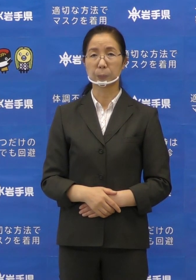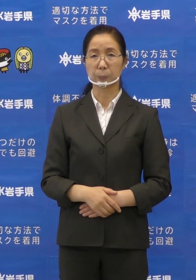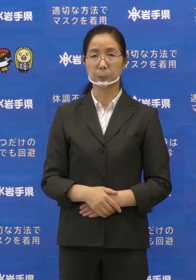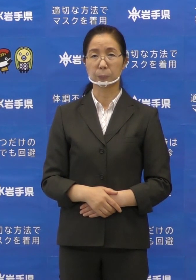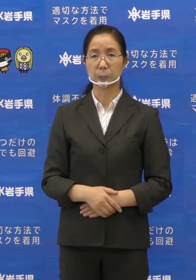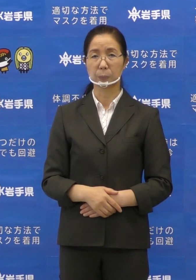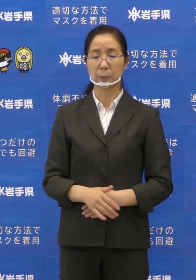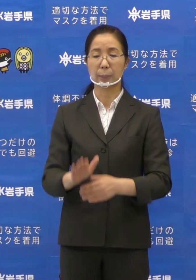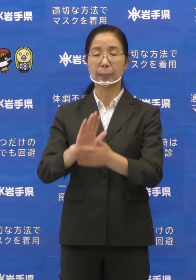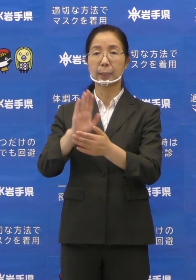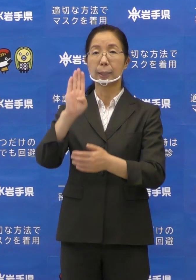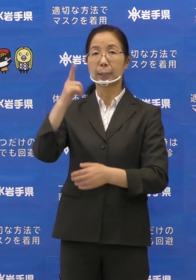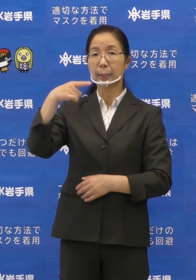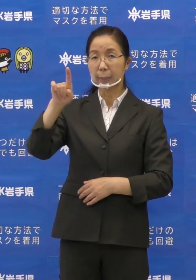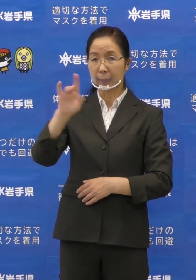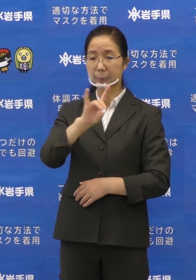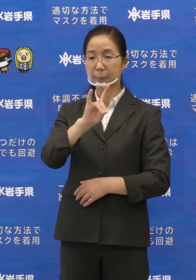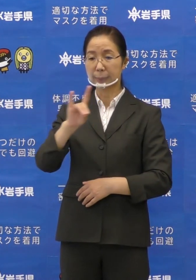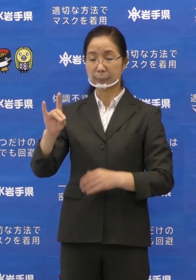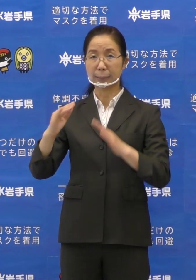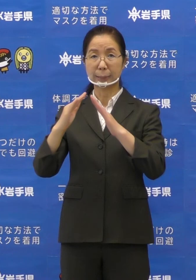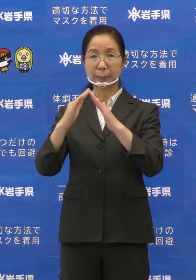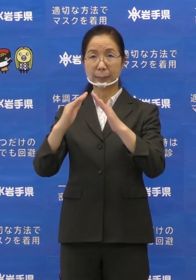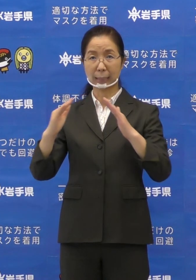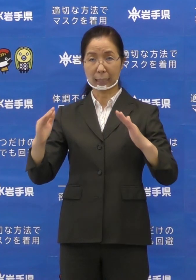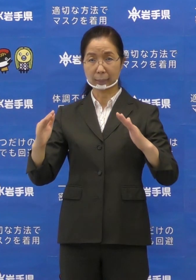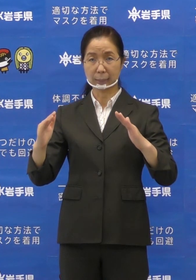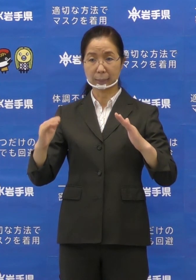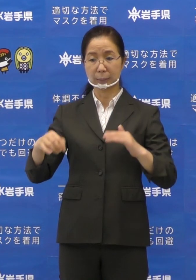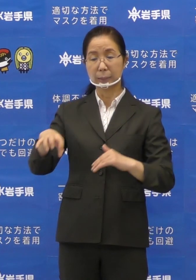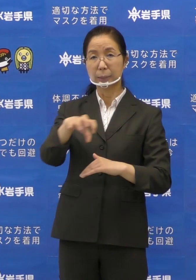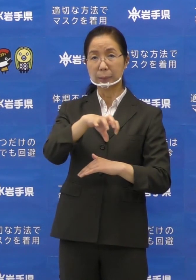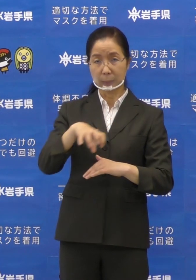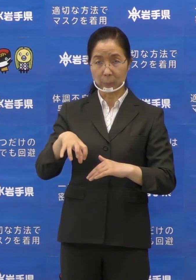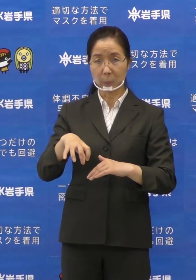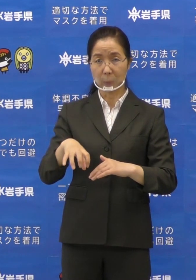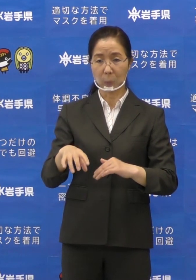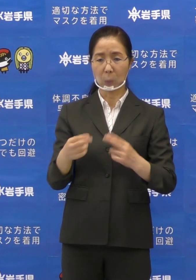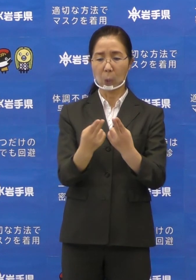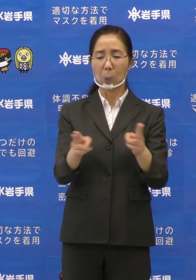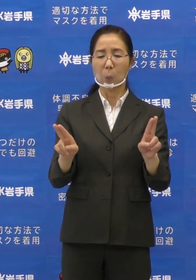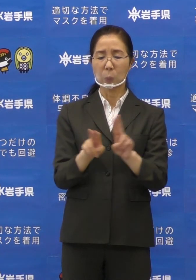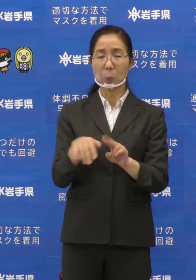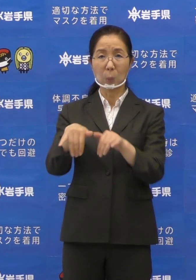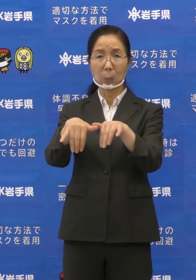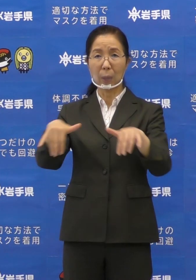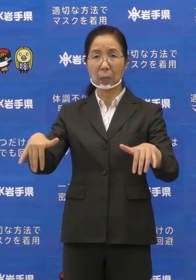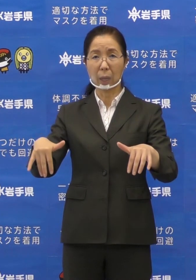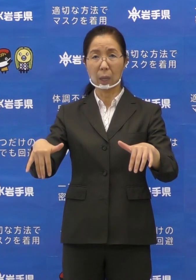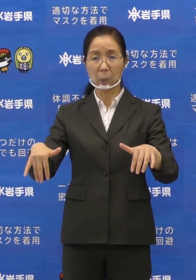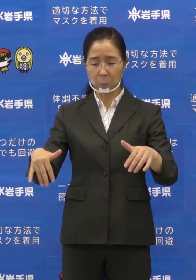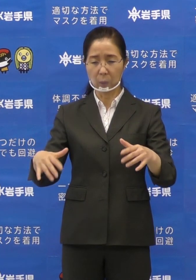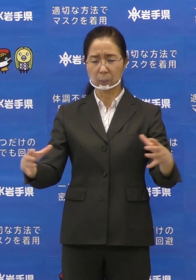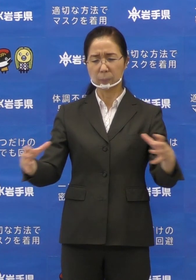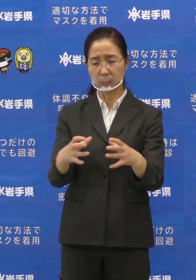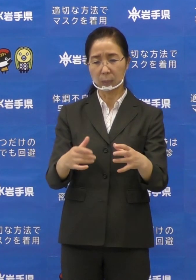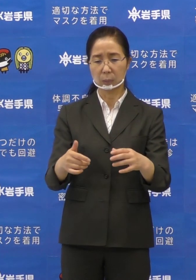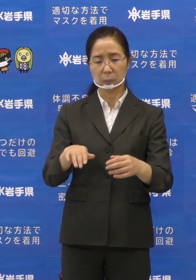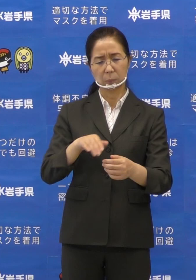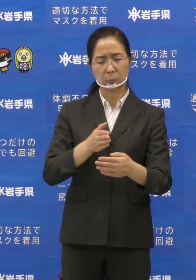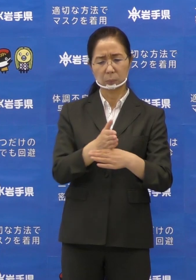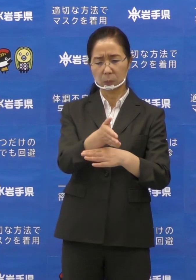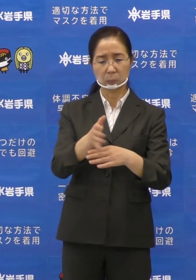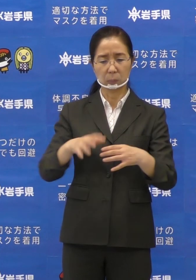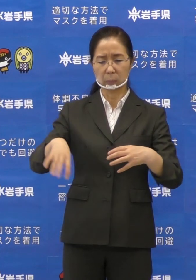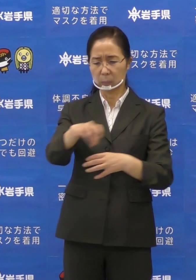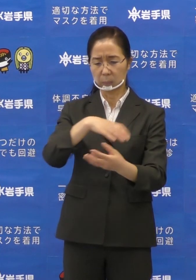県議会等でですね、知事が党派を超えた県民党の支持を受けて県民党のスタンスで形成運営を行っているという発言を